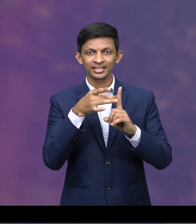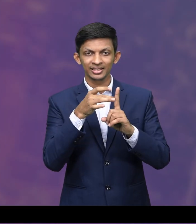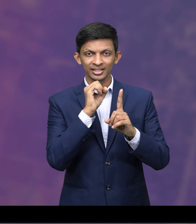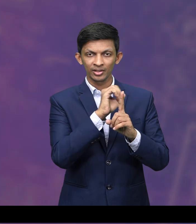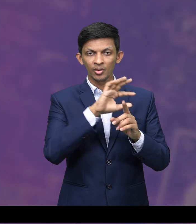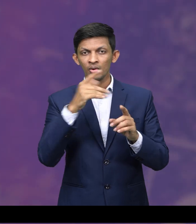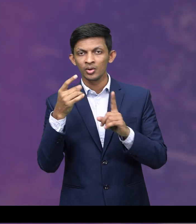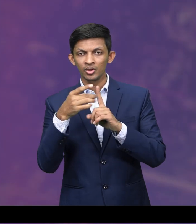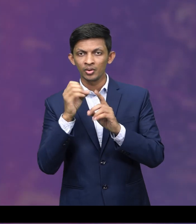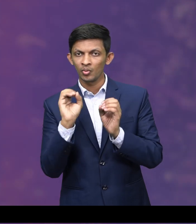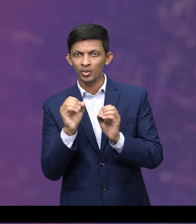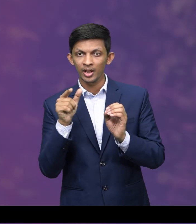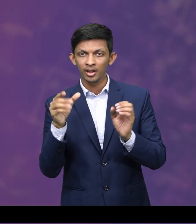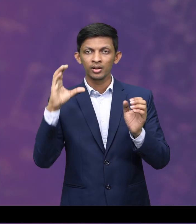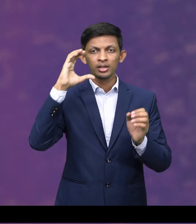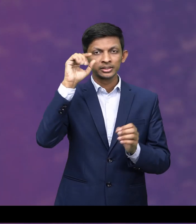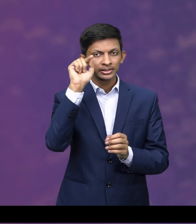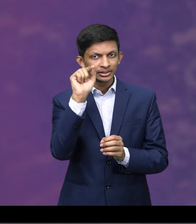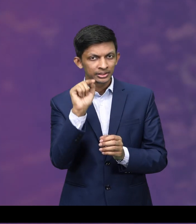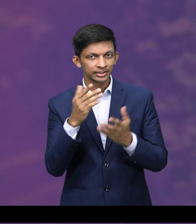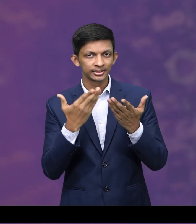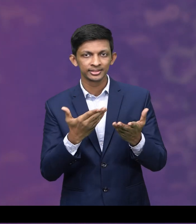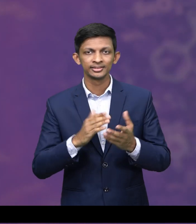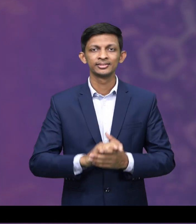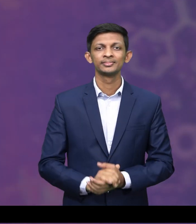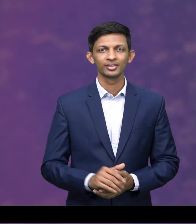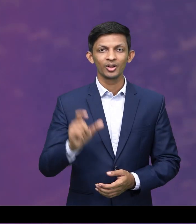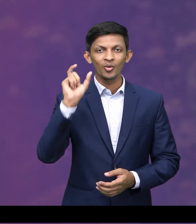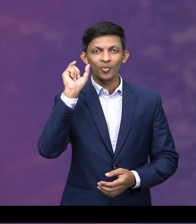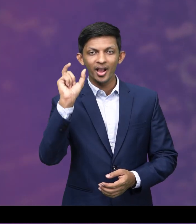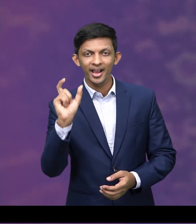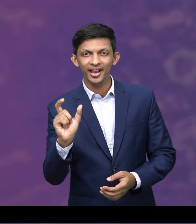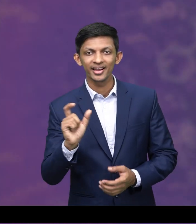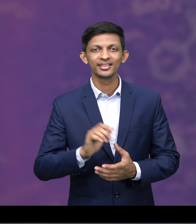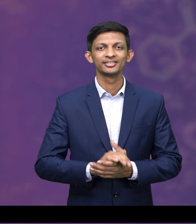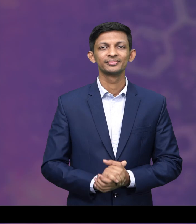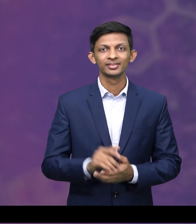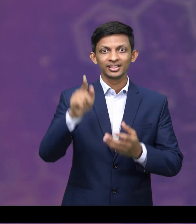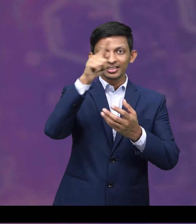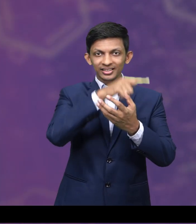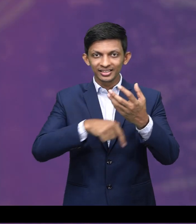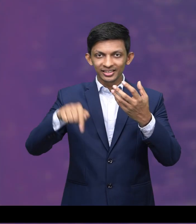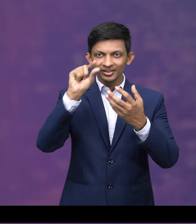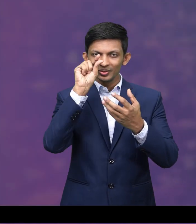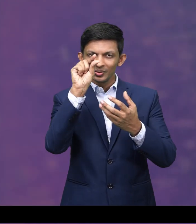మెటాలిక్ మరియు నాన్ మెటాలిక్ క్యారెక్టర్, కీలక పదాలు, పరమాణు వ్యాసార్థం,